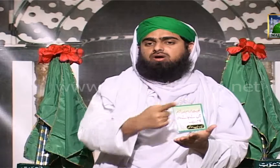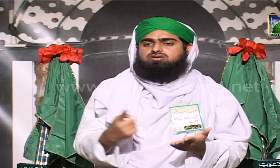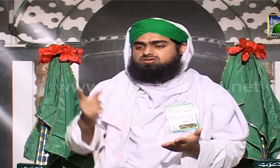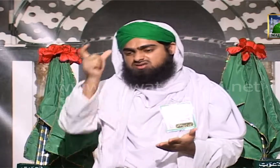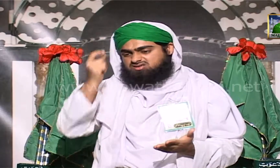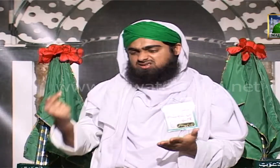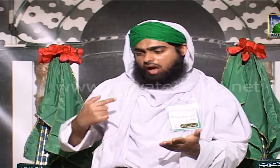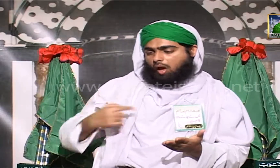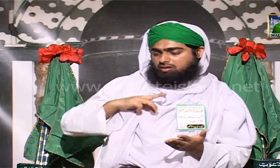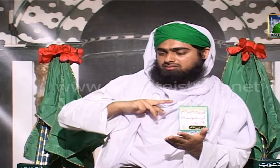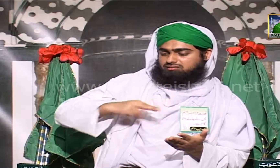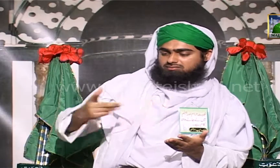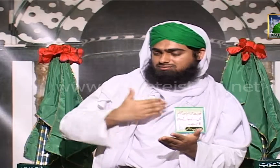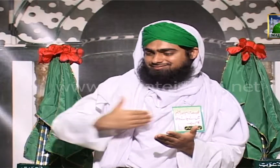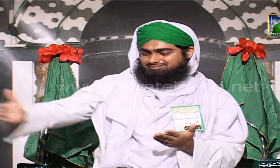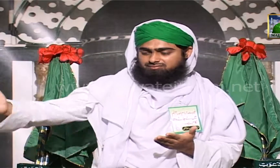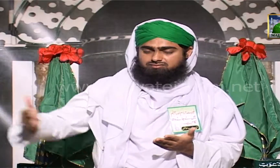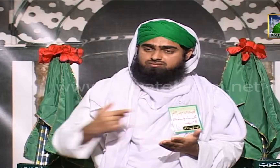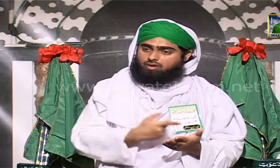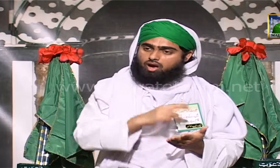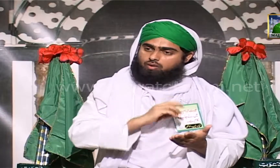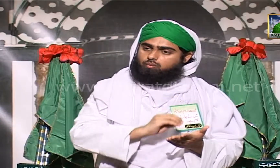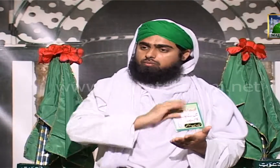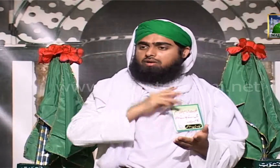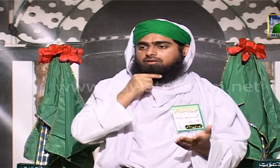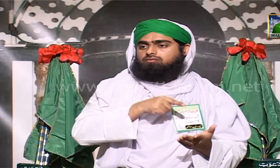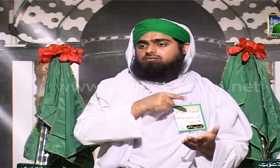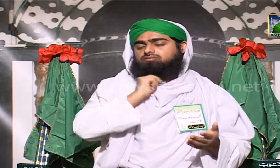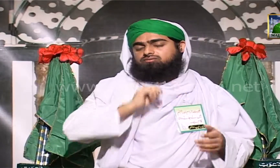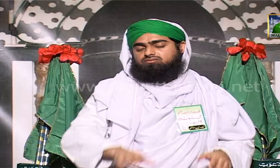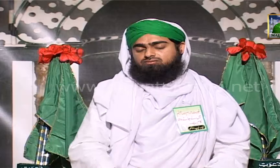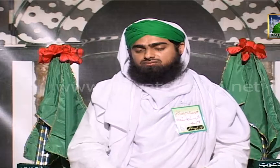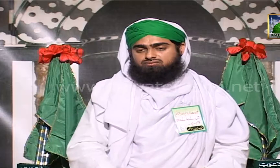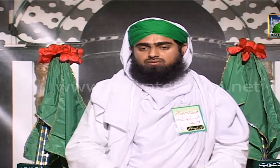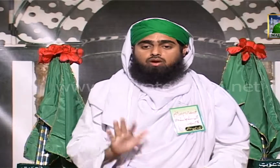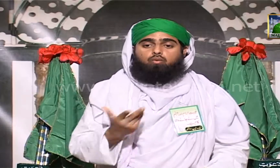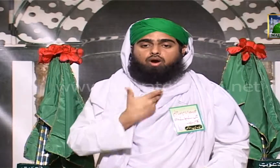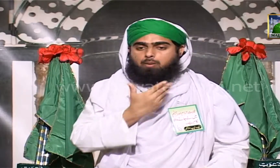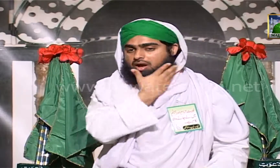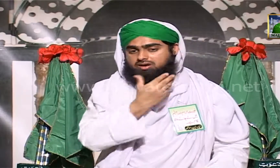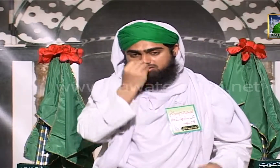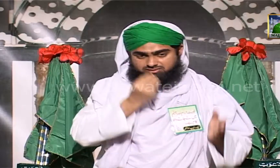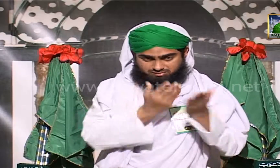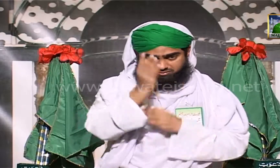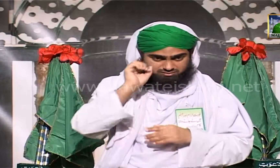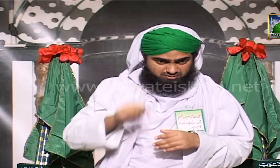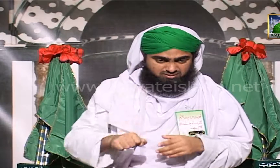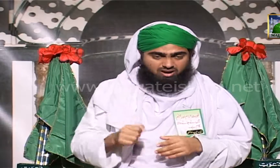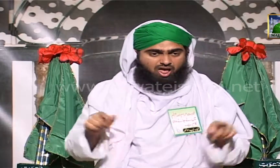کی نافرمانی کرنے ہی نہ دے. کیونکہ ہمیں جنت بھی چاہیے اور دنیا کی نیند بھی